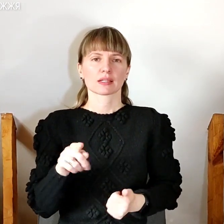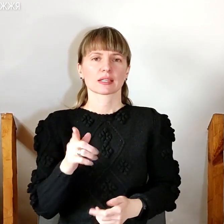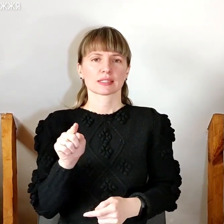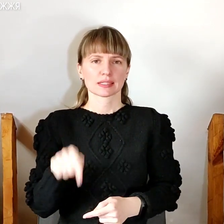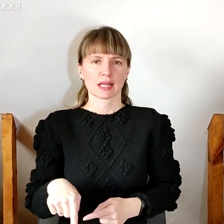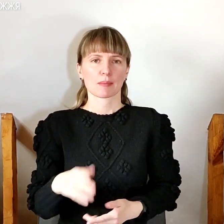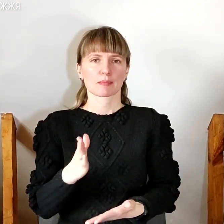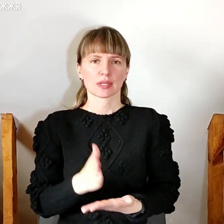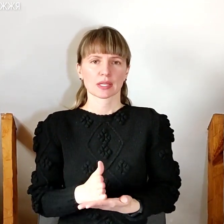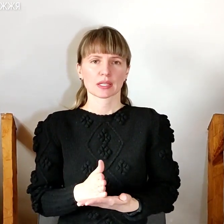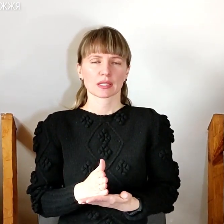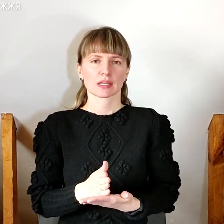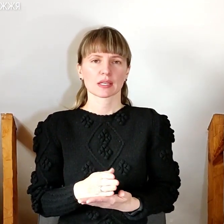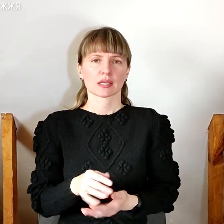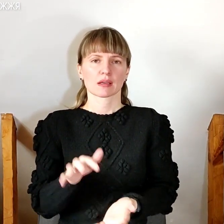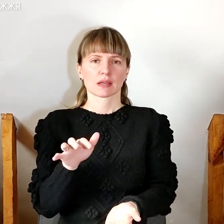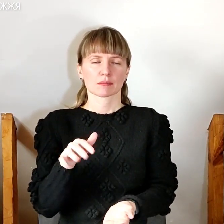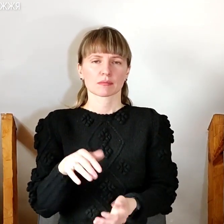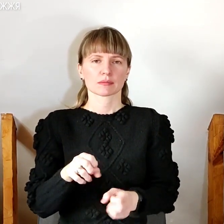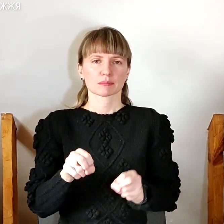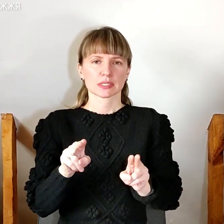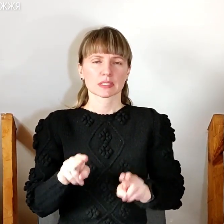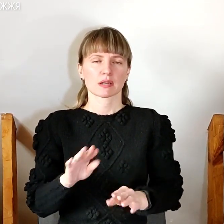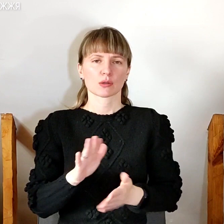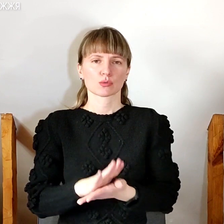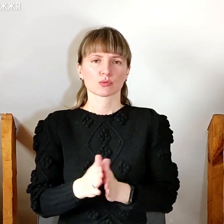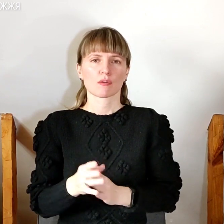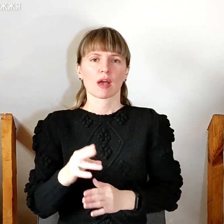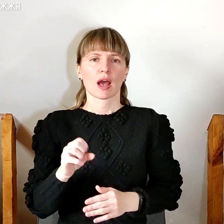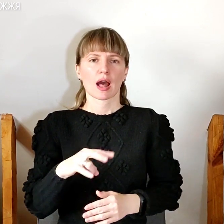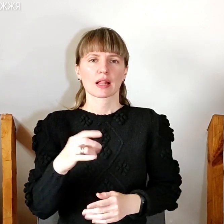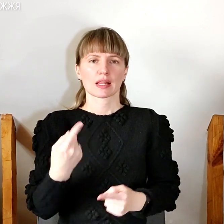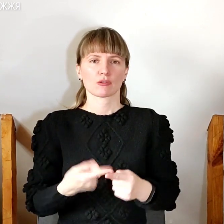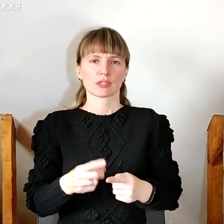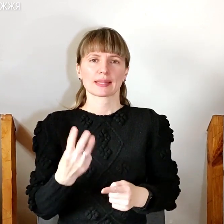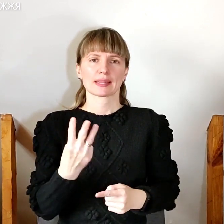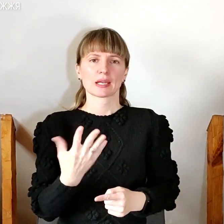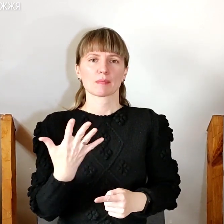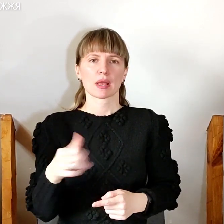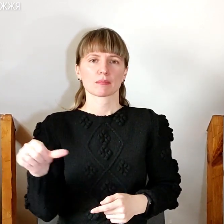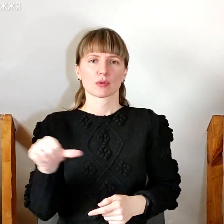і квізи, і все, ну оці 3-5 хвилин переноски